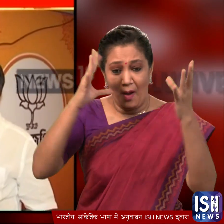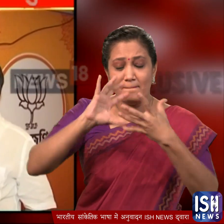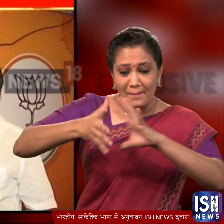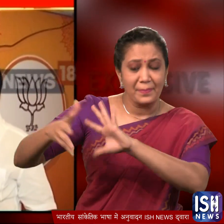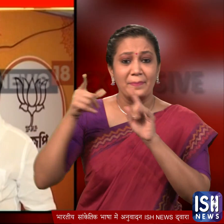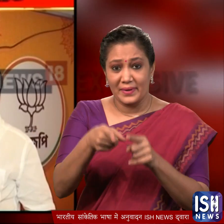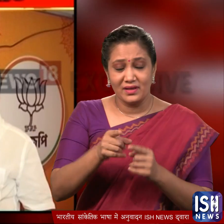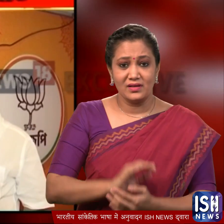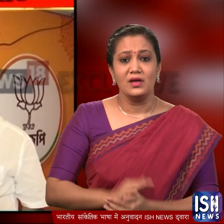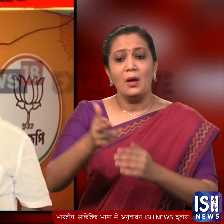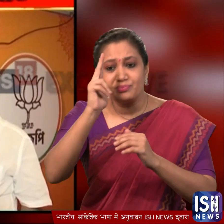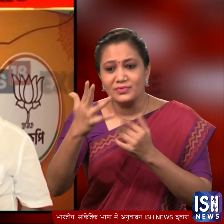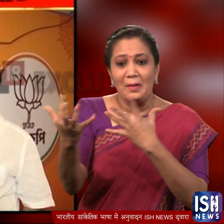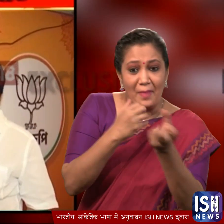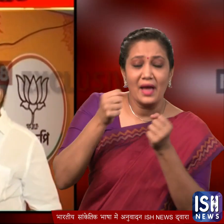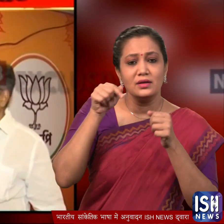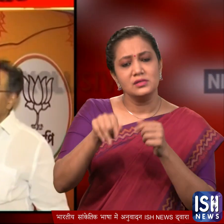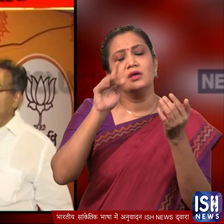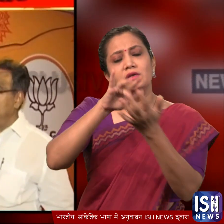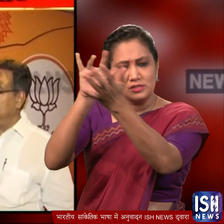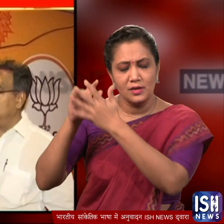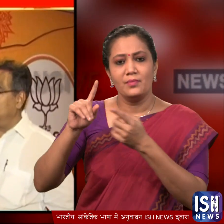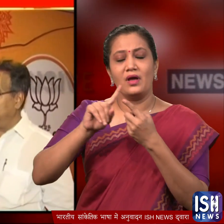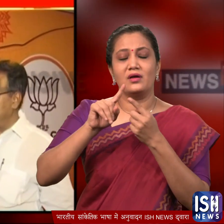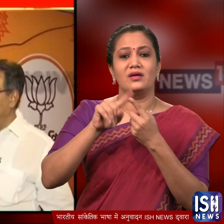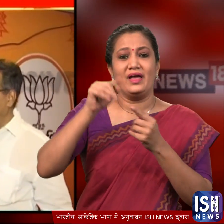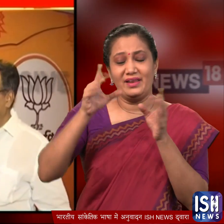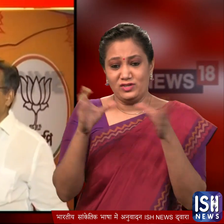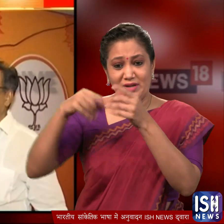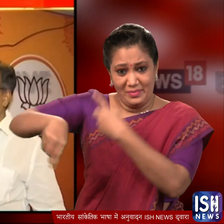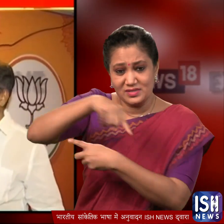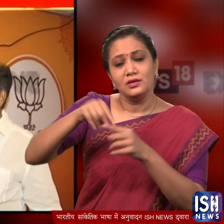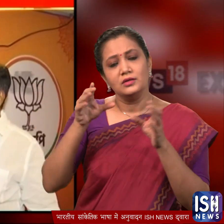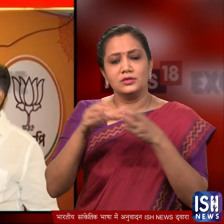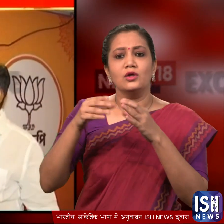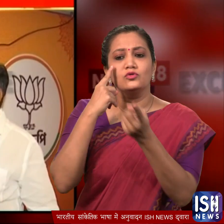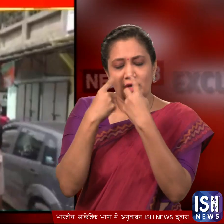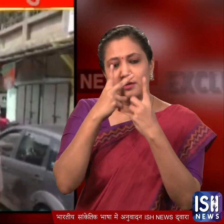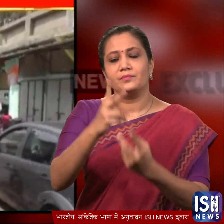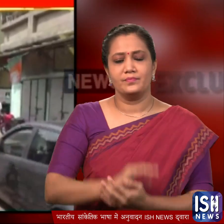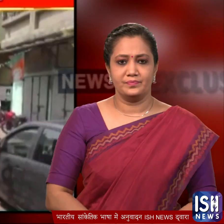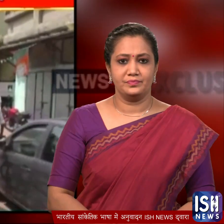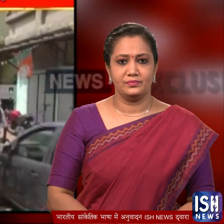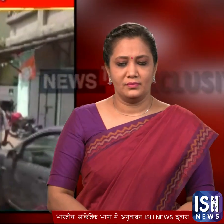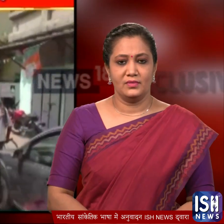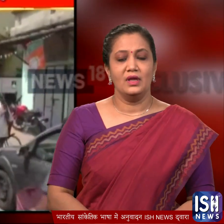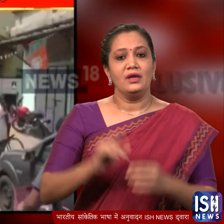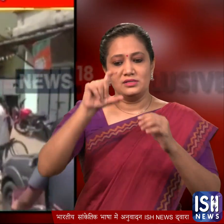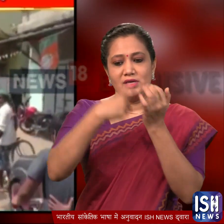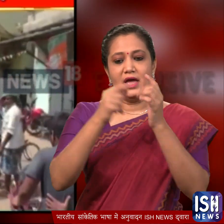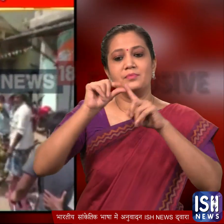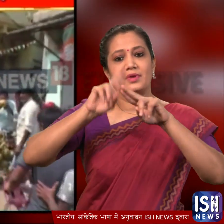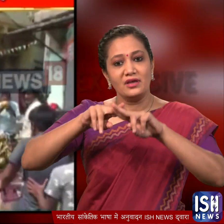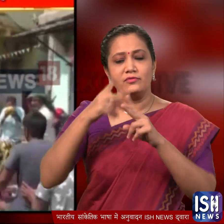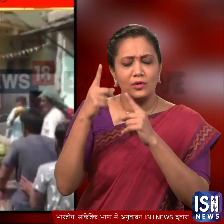है, जहां जहां गोली बंदूक का खरीदारी हो रहा है, सभी जगह चुनाव को बस दे रहे हैं। अभी देखते हैं चुनाव कितना कर पाते। दूसरी तरफ सीआरपीएफ ने भी